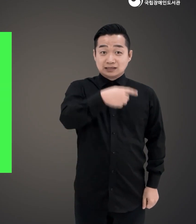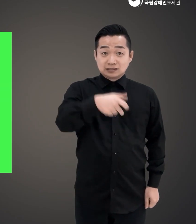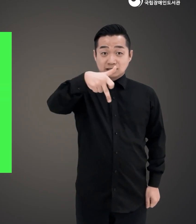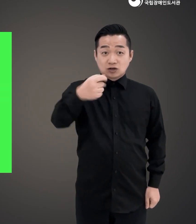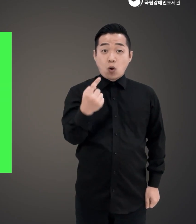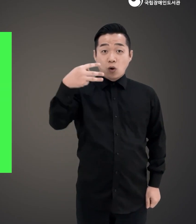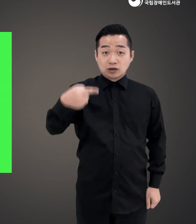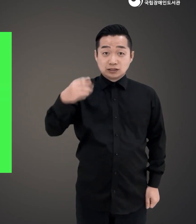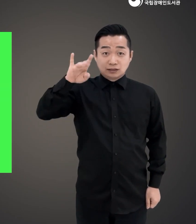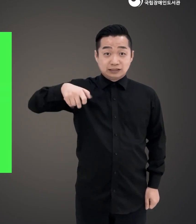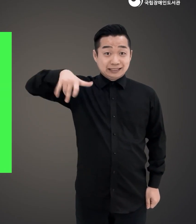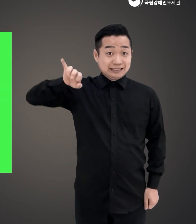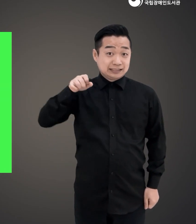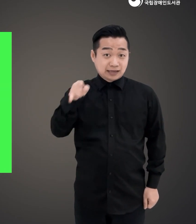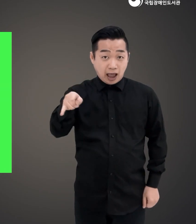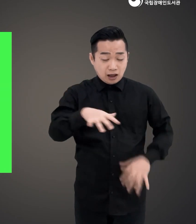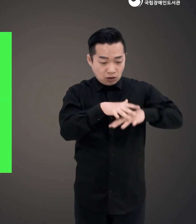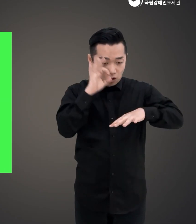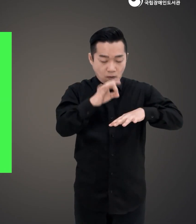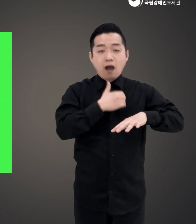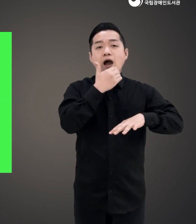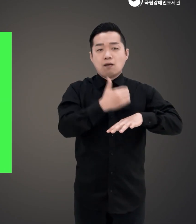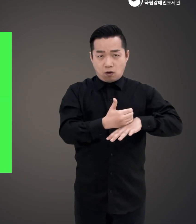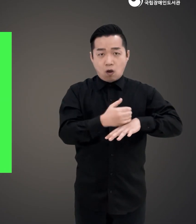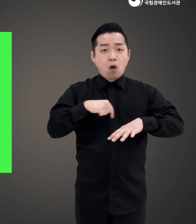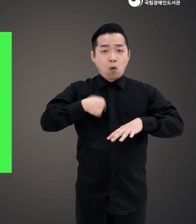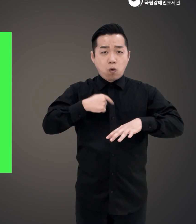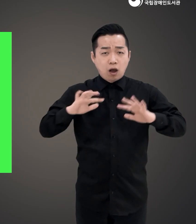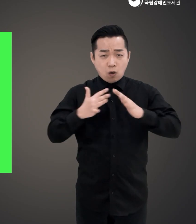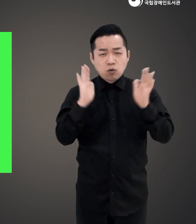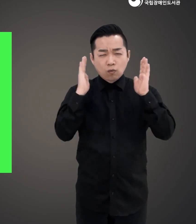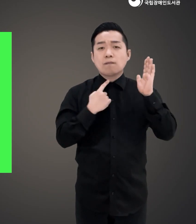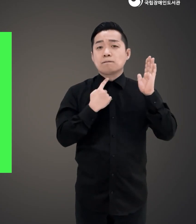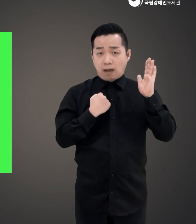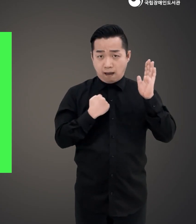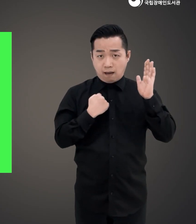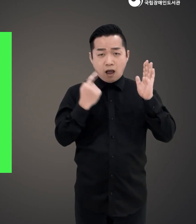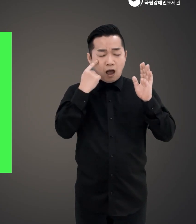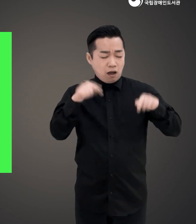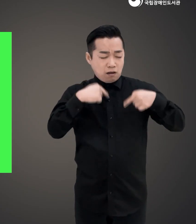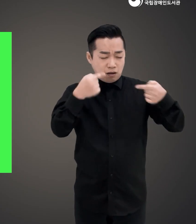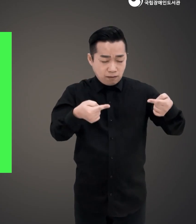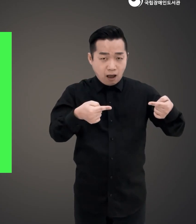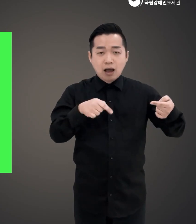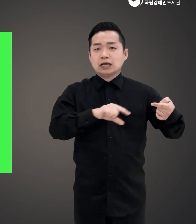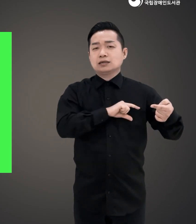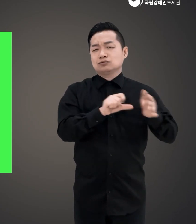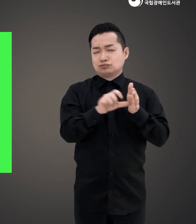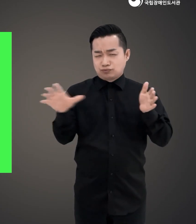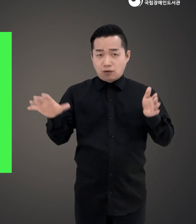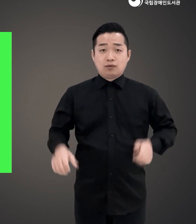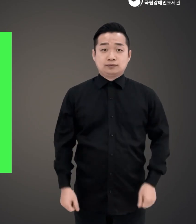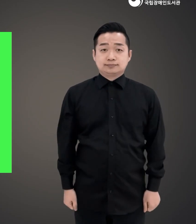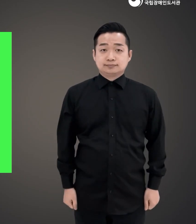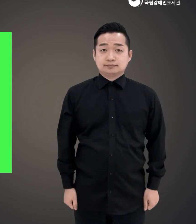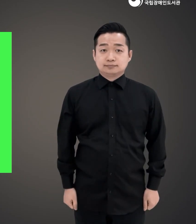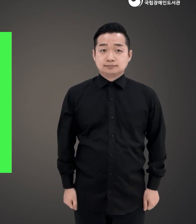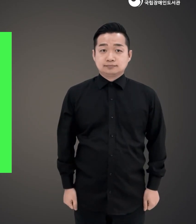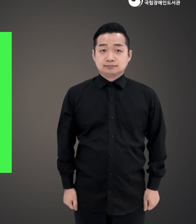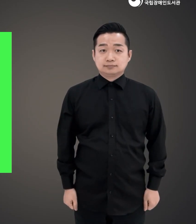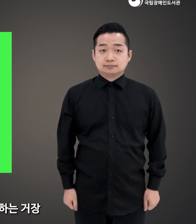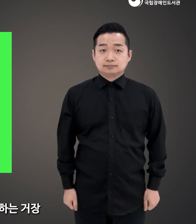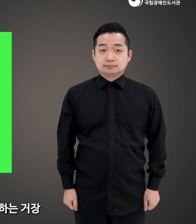르 코르비지의 설계도에 감명받아 독학으로 건축을 공부한 도전 정신의 아이콘.